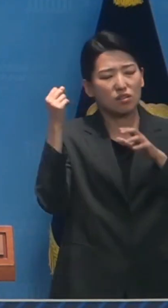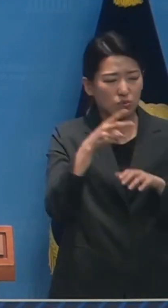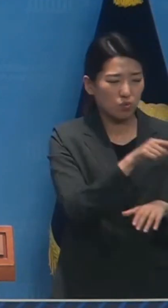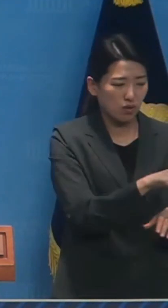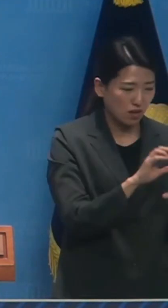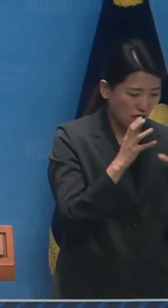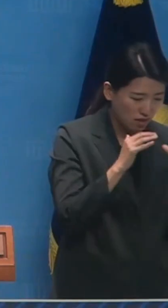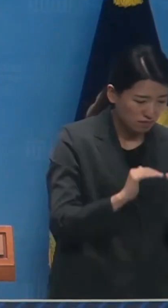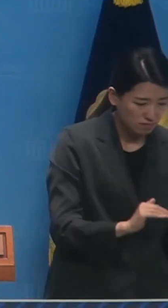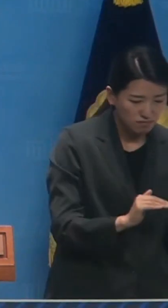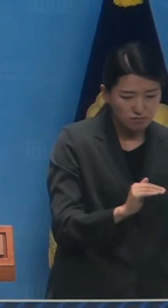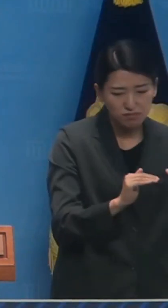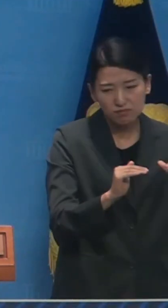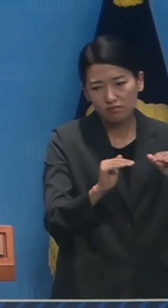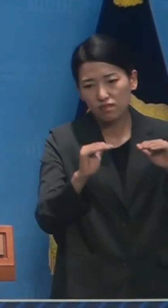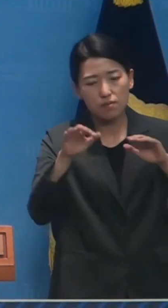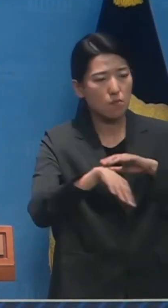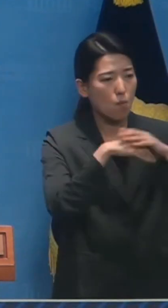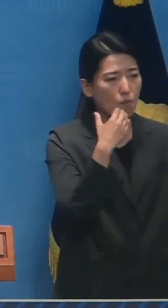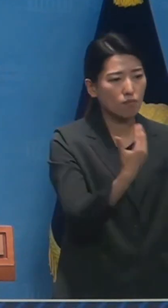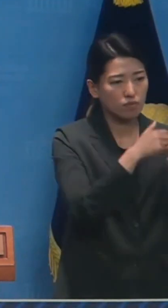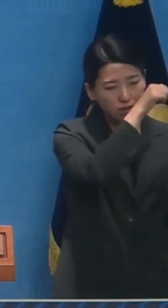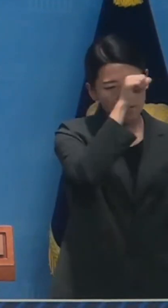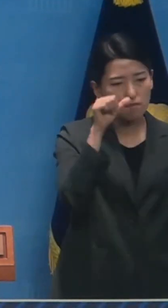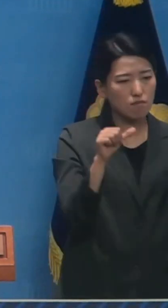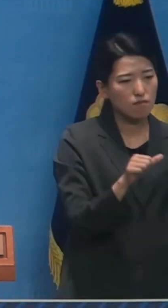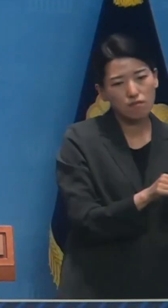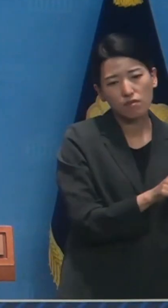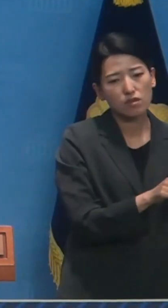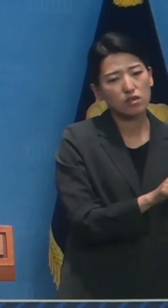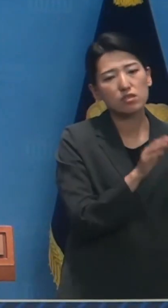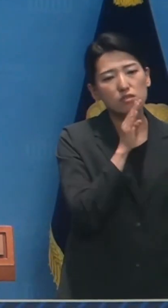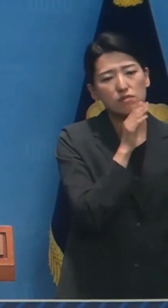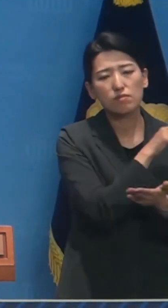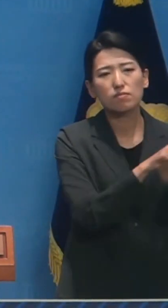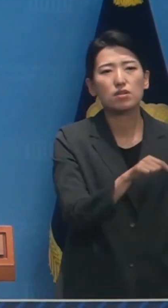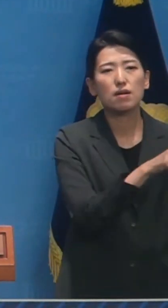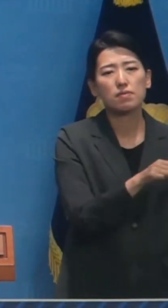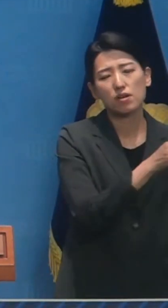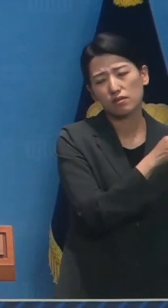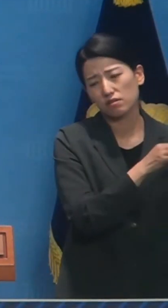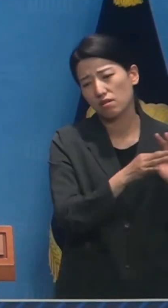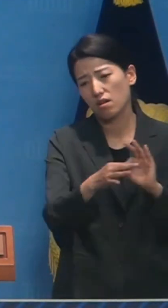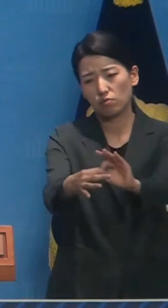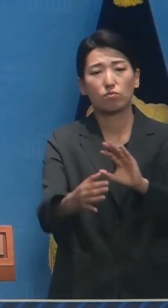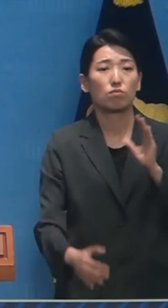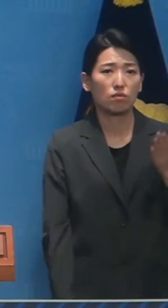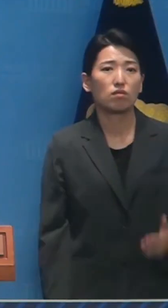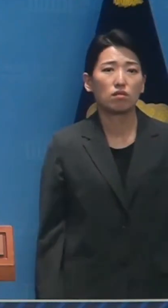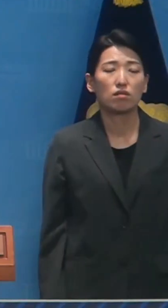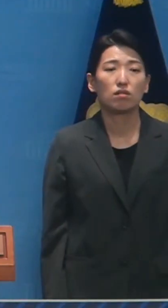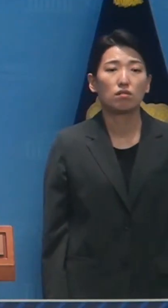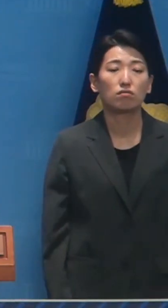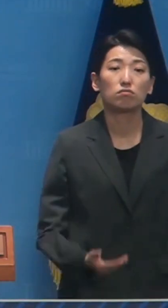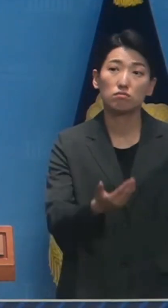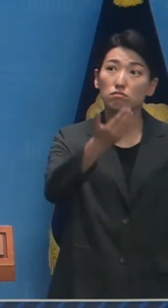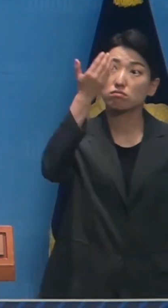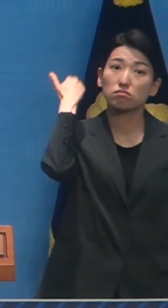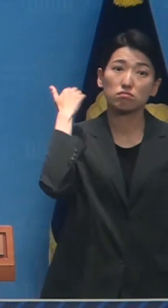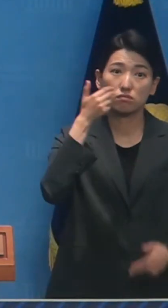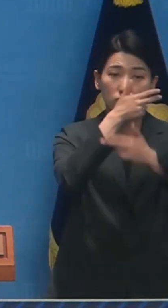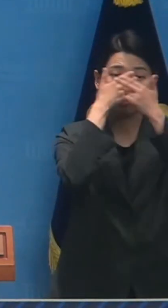있다. 국가 존립의 안전을 해치는 상황이다. 이러한 상황에서 지난